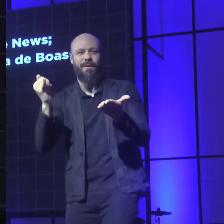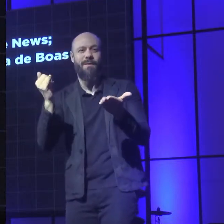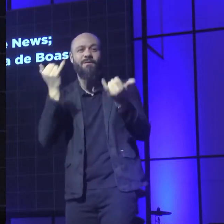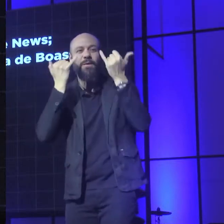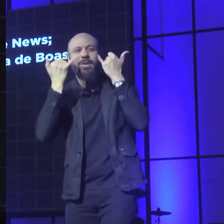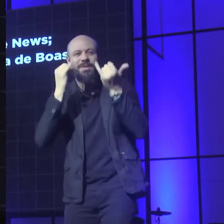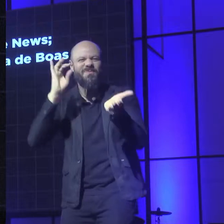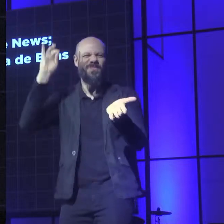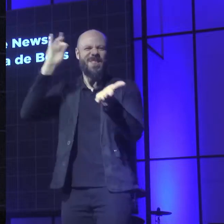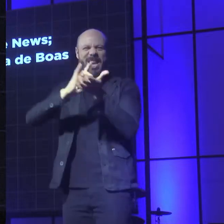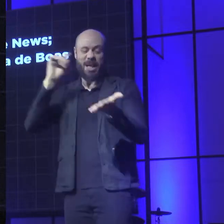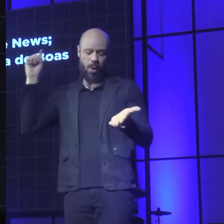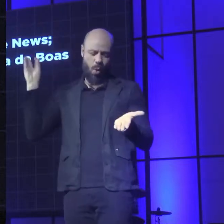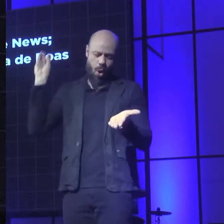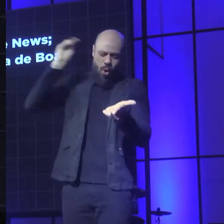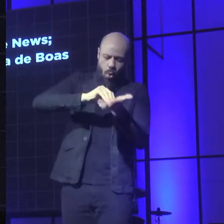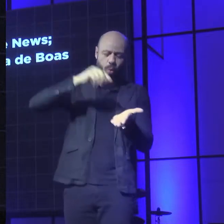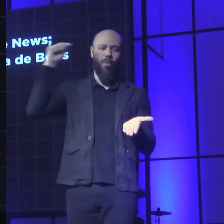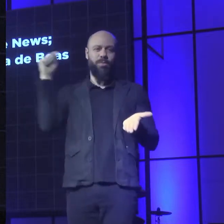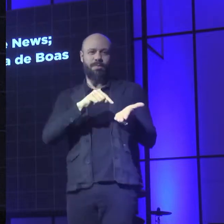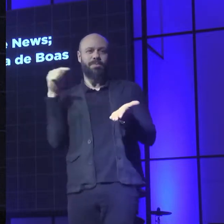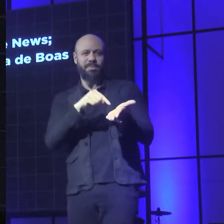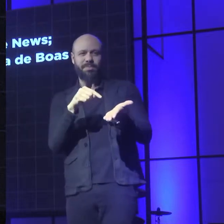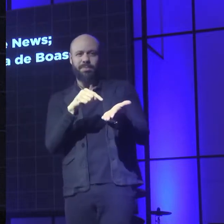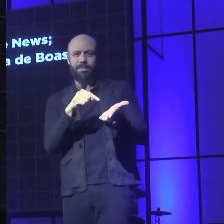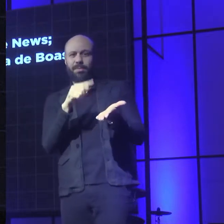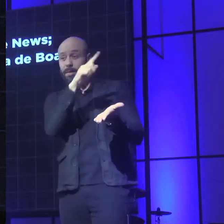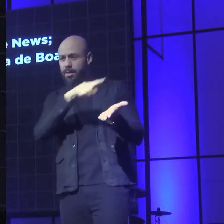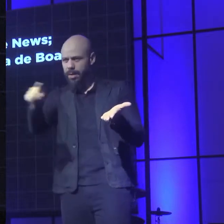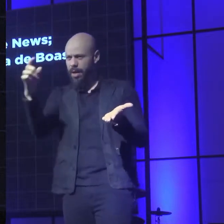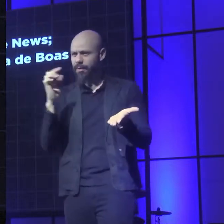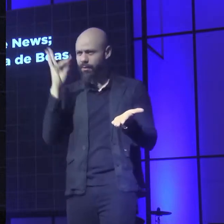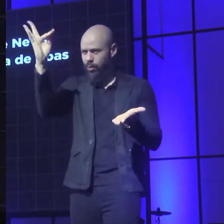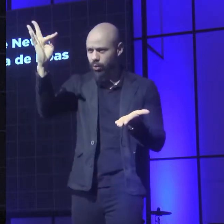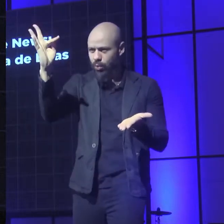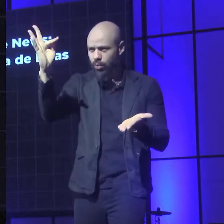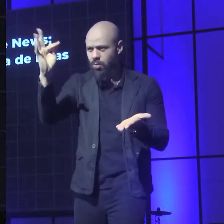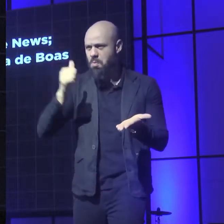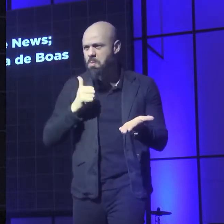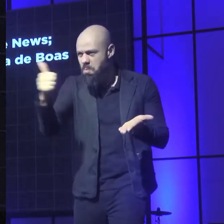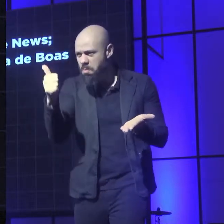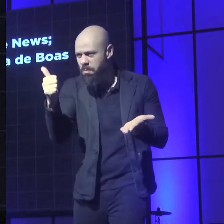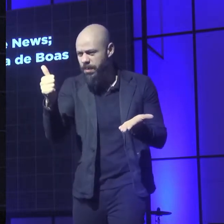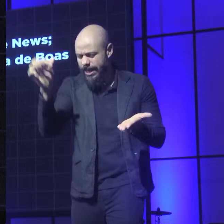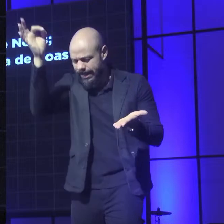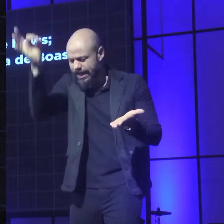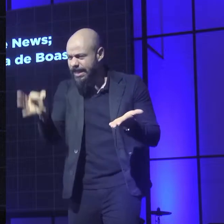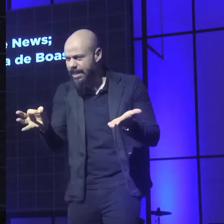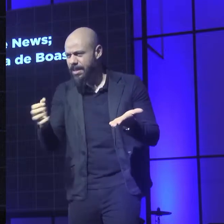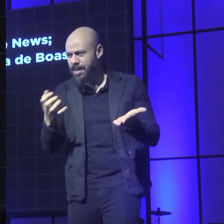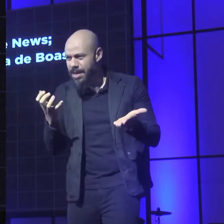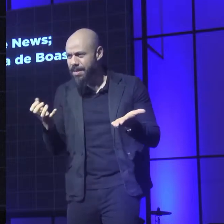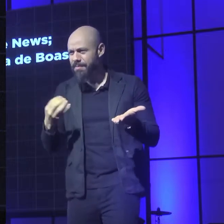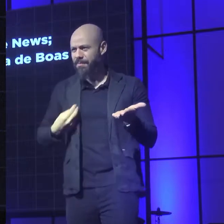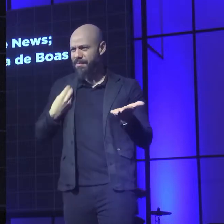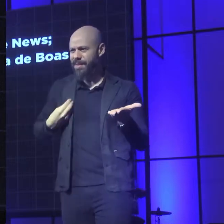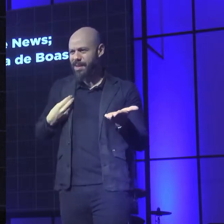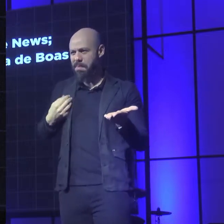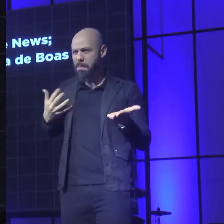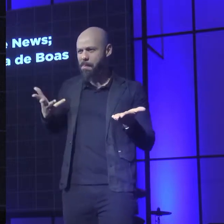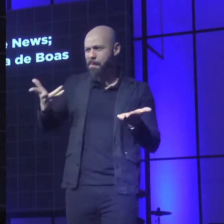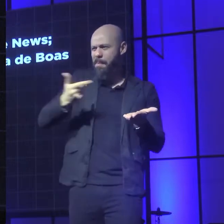isso, se você quer ter um futuro diferente, se você quer realmente que a sua vida